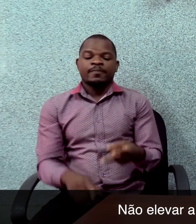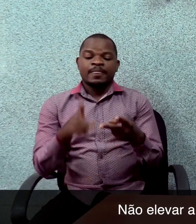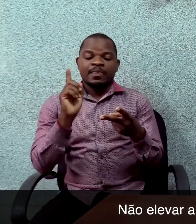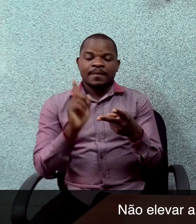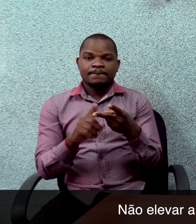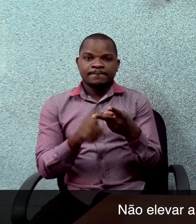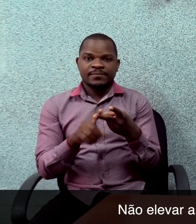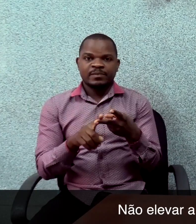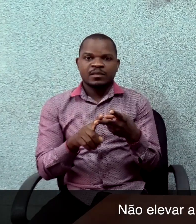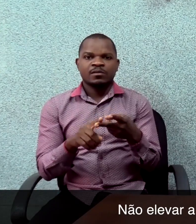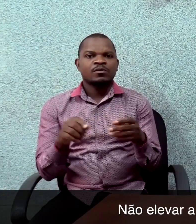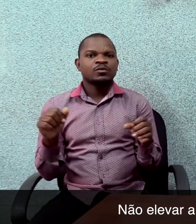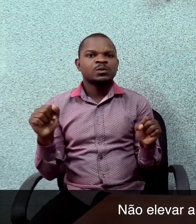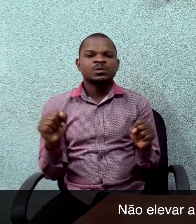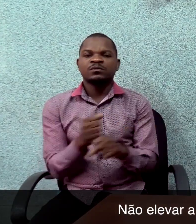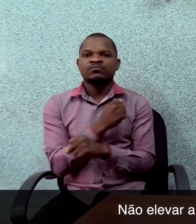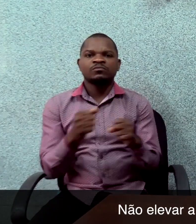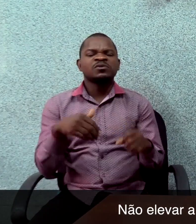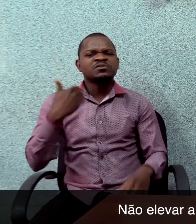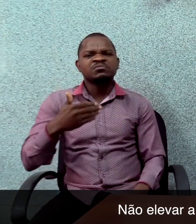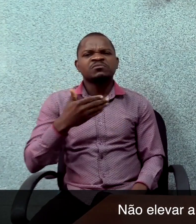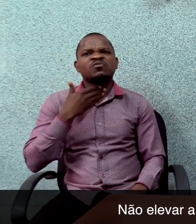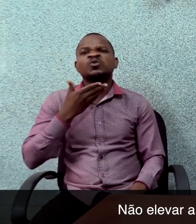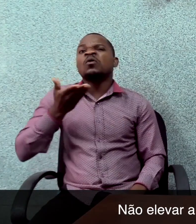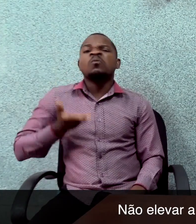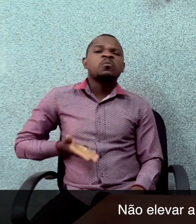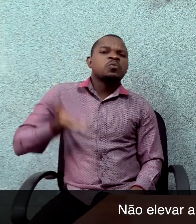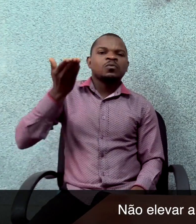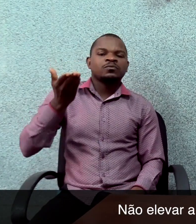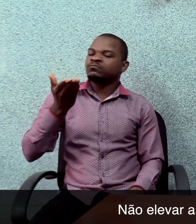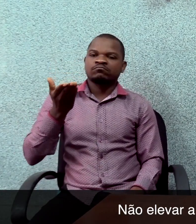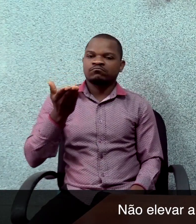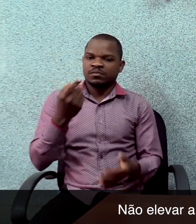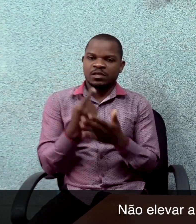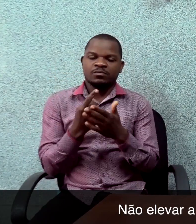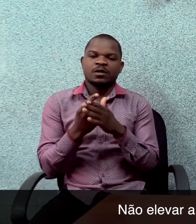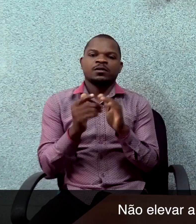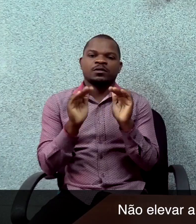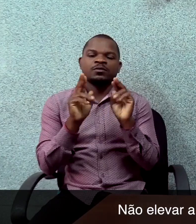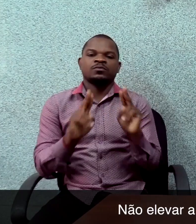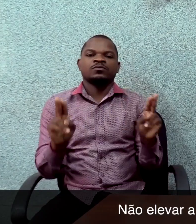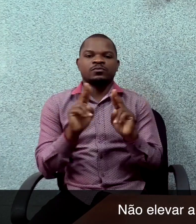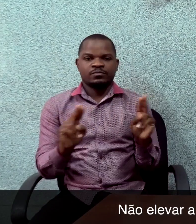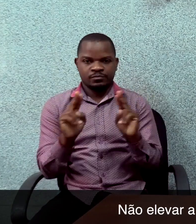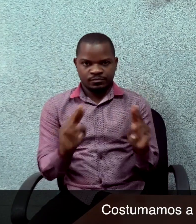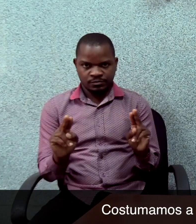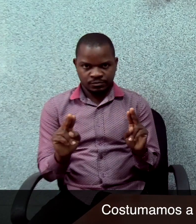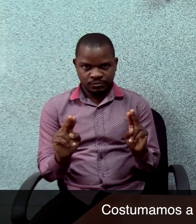E não tratarmos de elevarmos a nossa própria voz. Temos que falarmos ao tono normal.